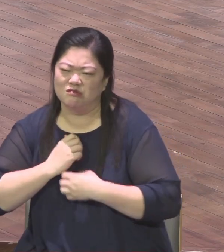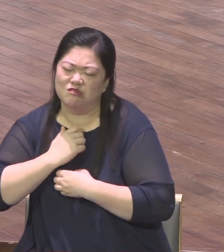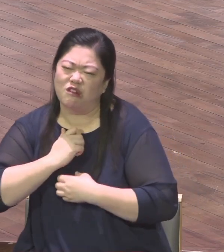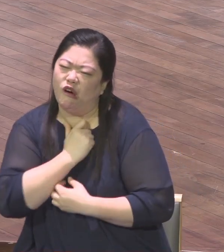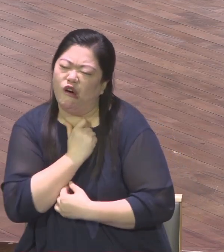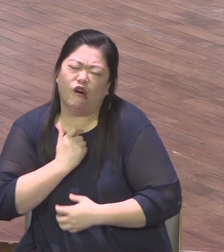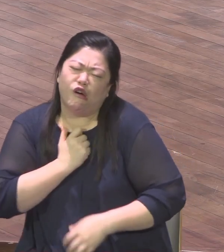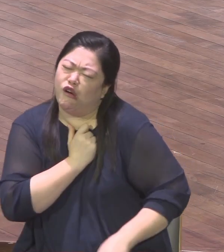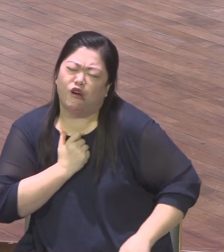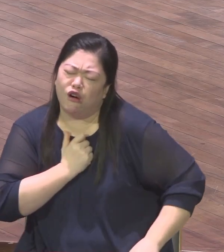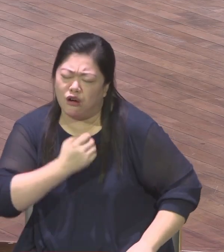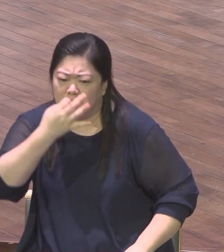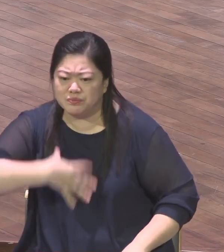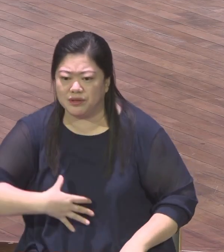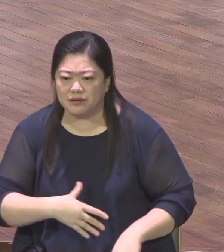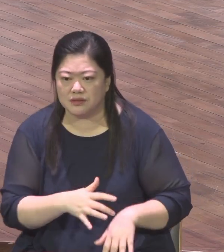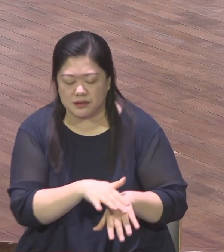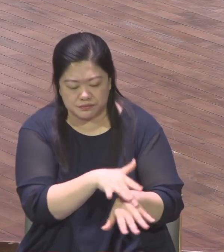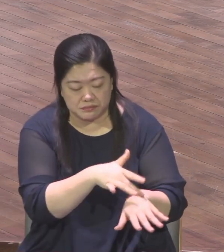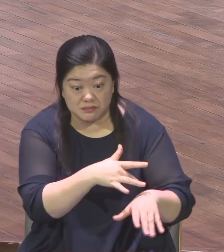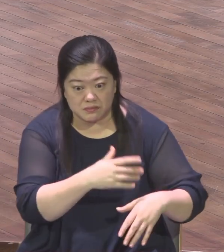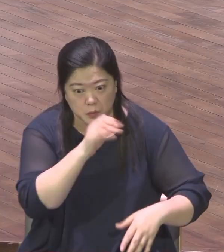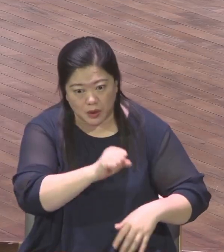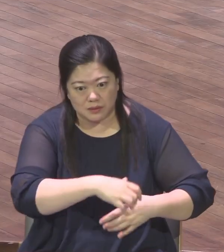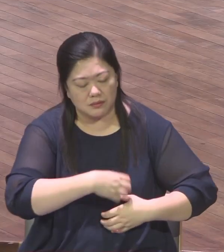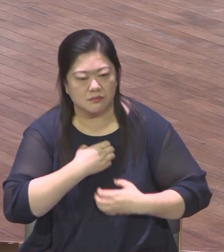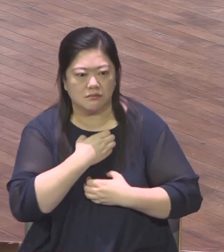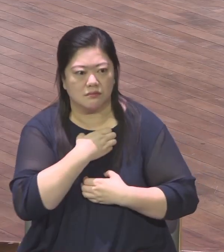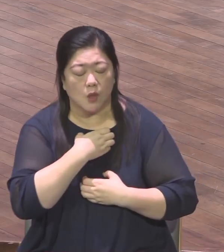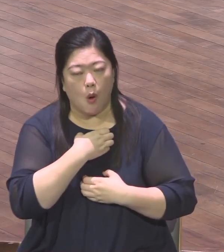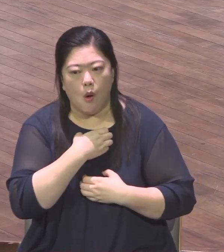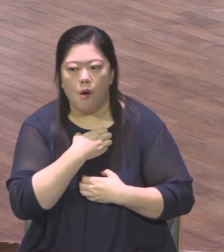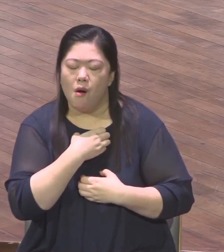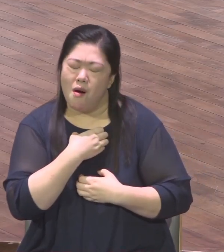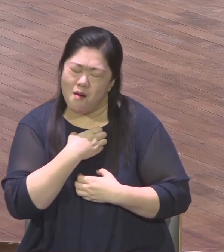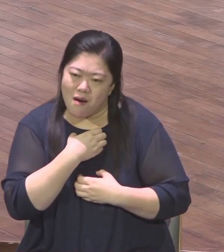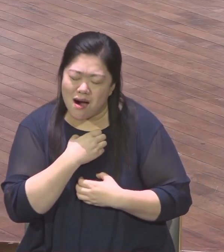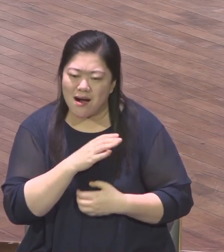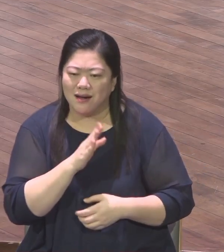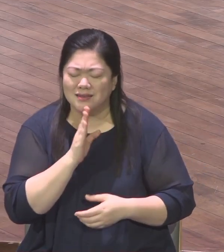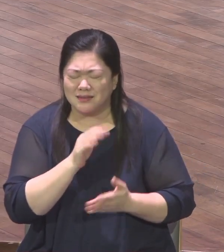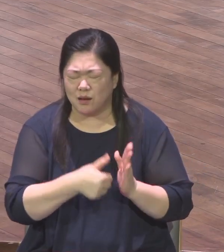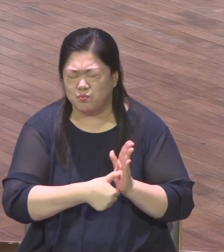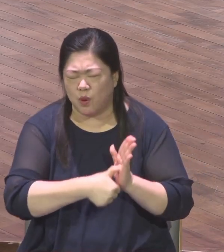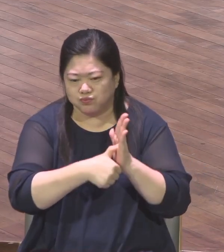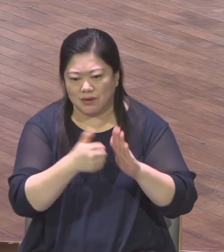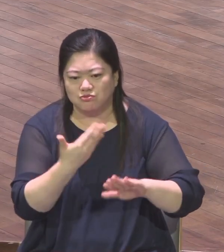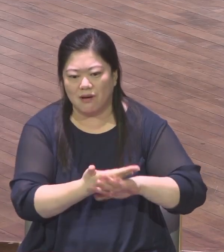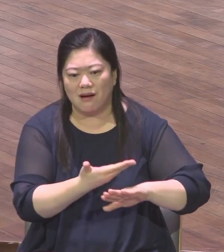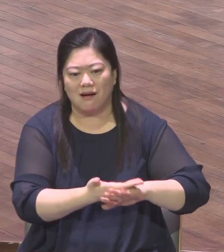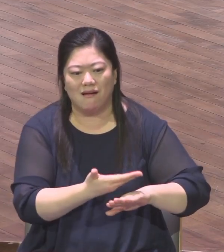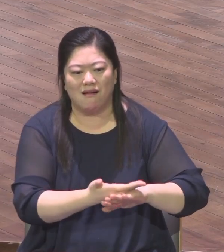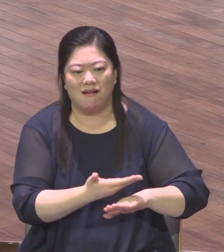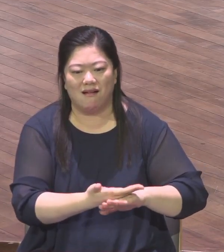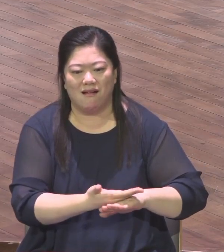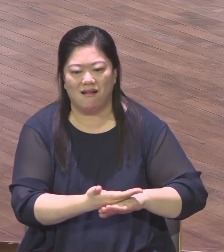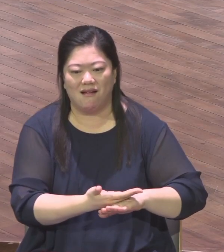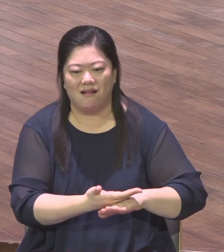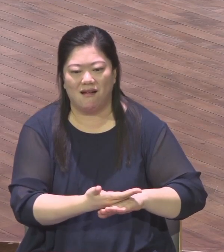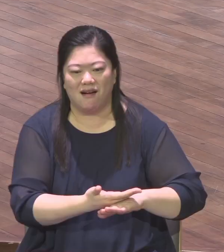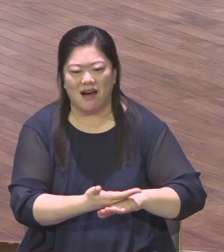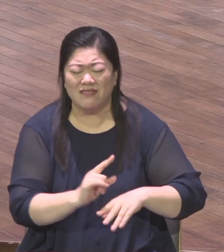모든 게 그렇습니다만은 에르메스는 특별히 저는 뭐 다른 건 잘 모르겠고,